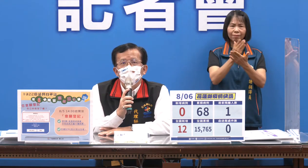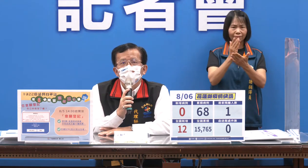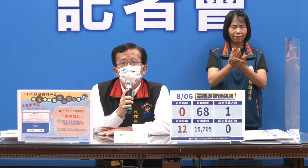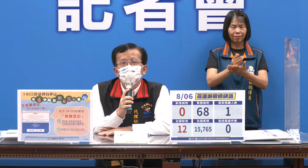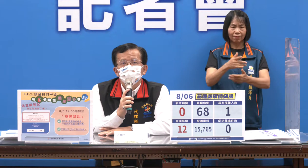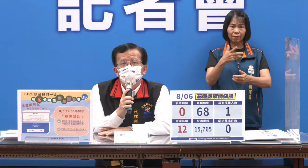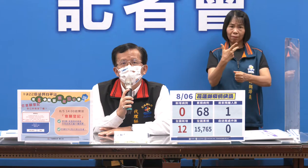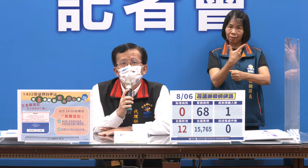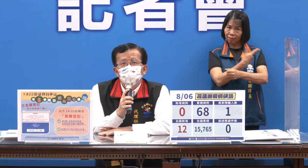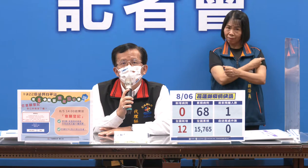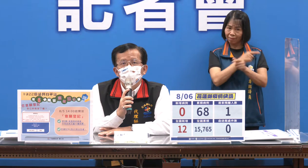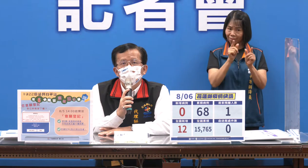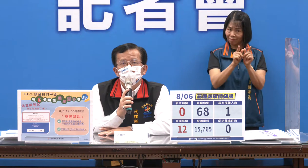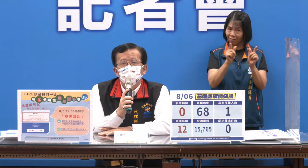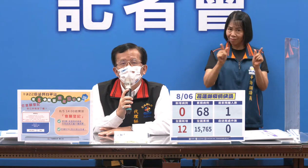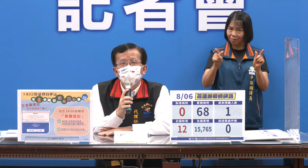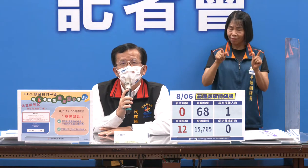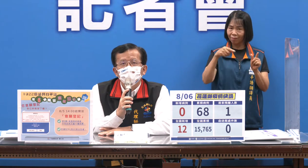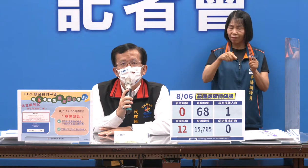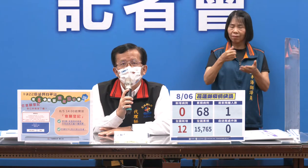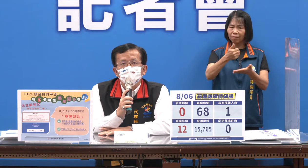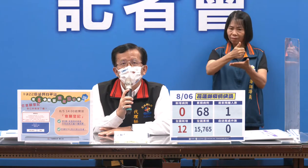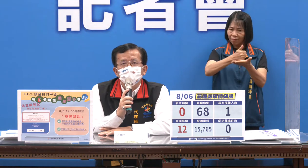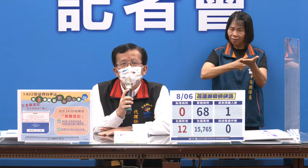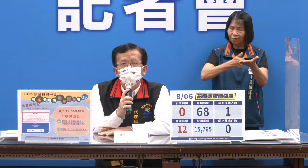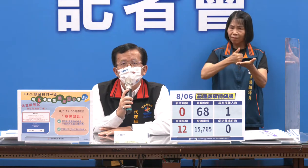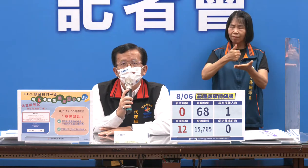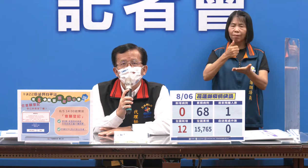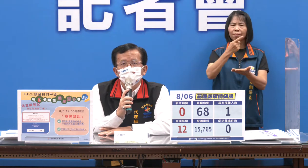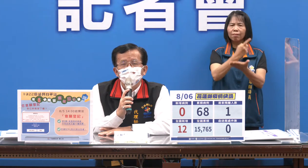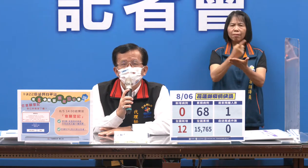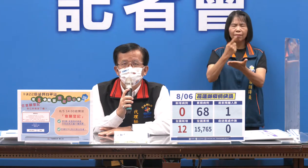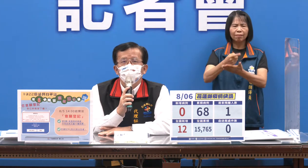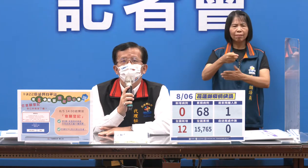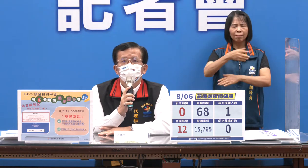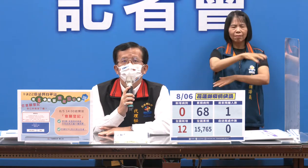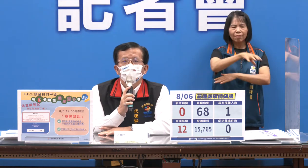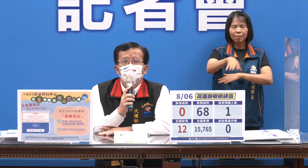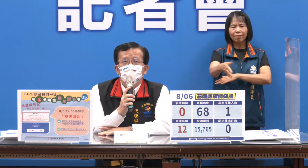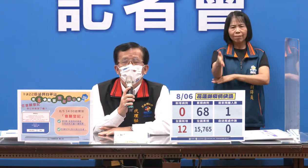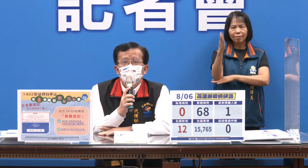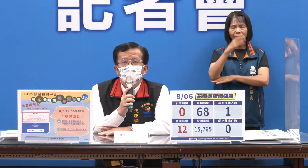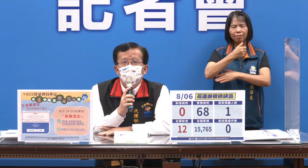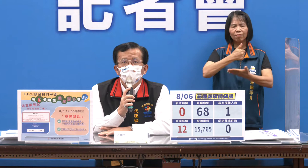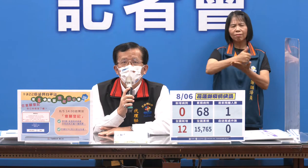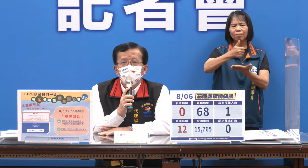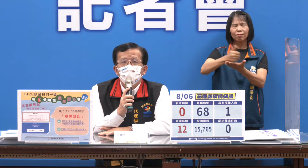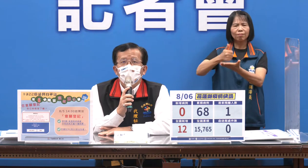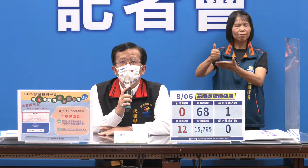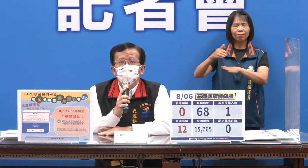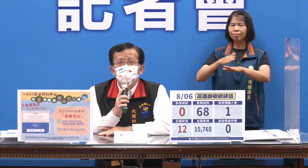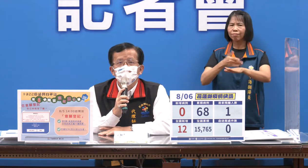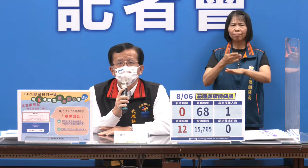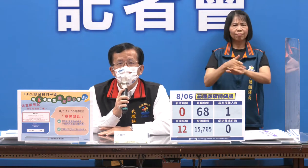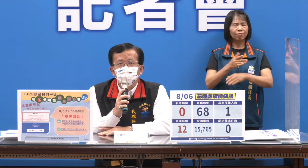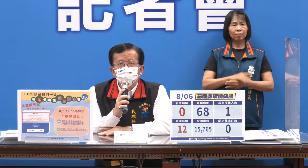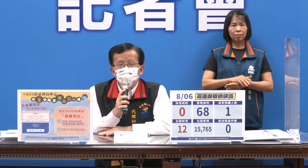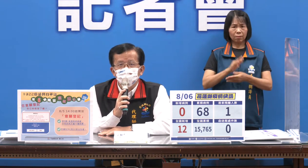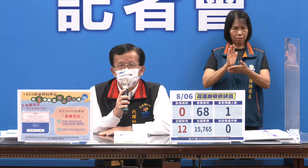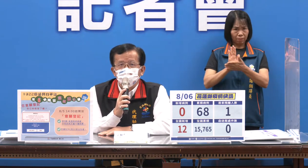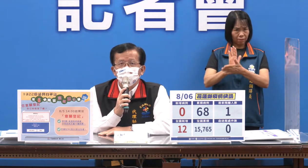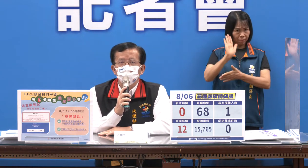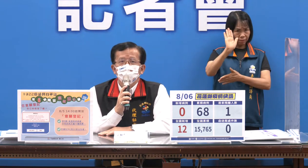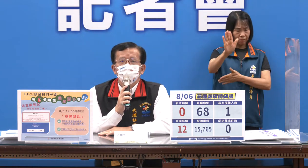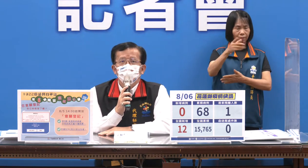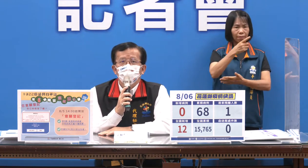疫苗播放给各地方政府，未来各地方